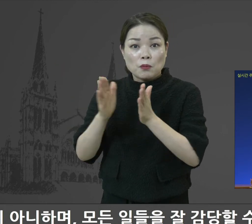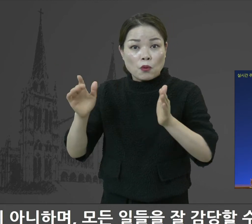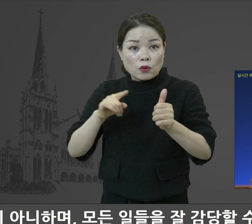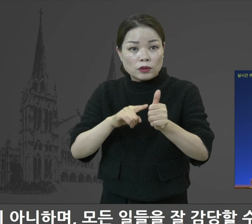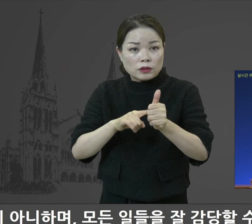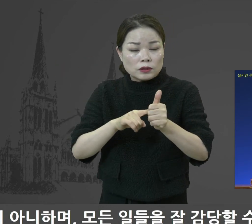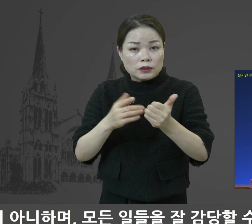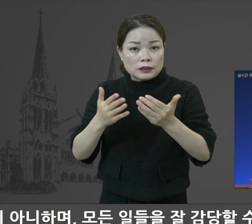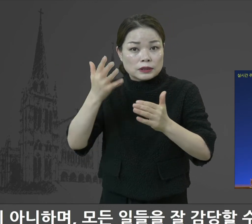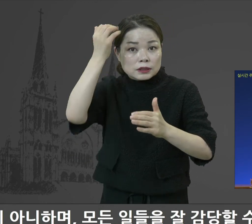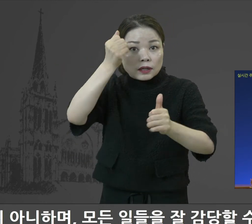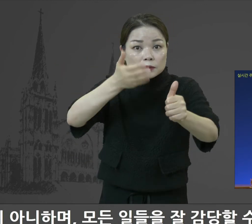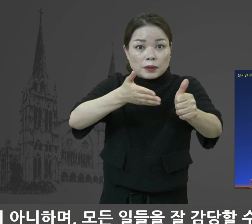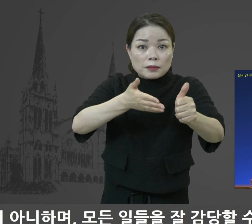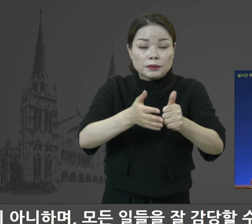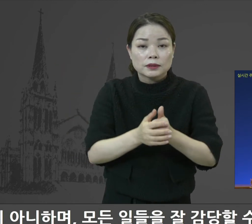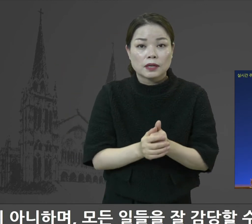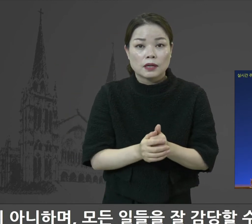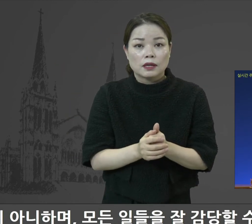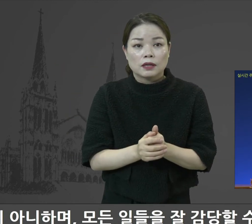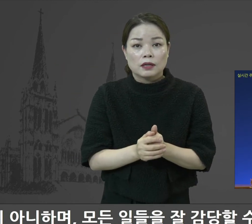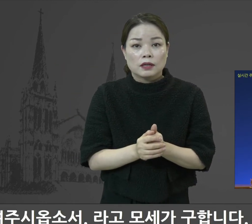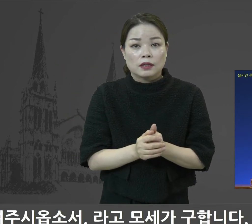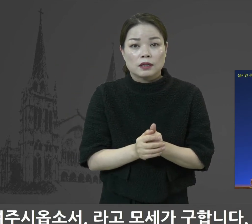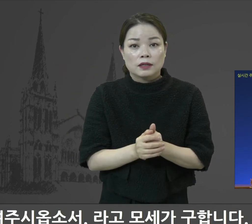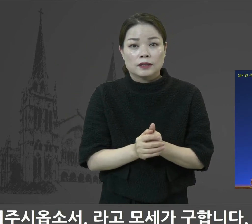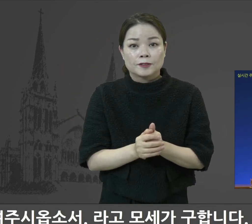우리 꼭 기억하십시다.